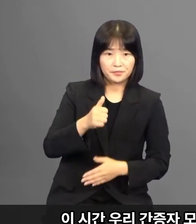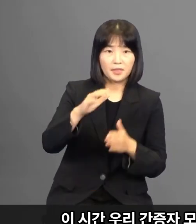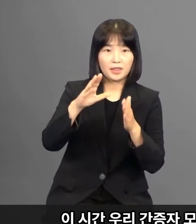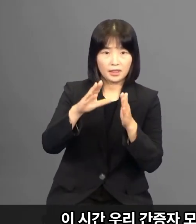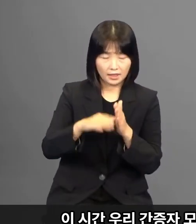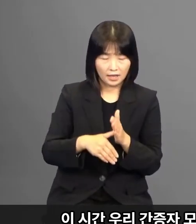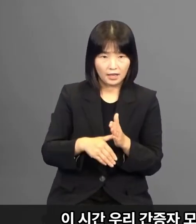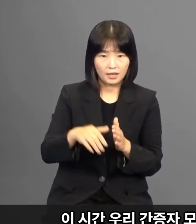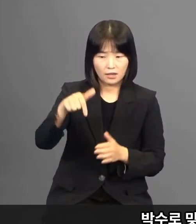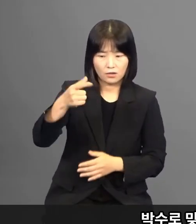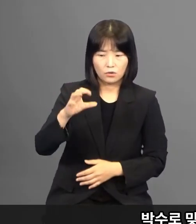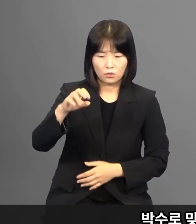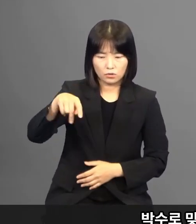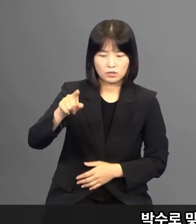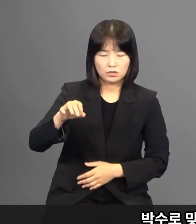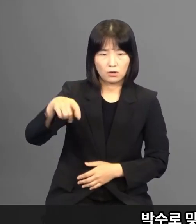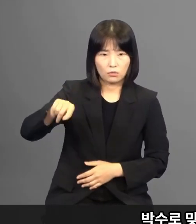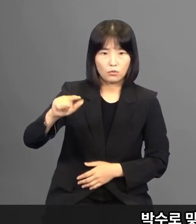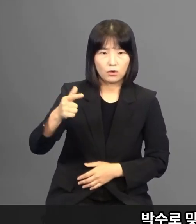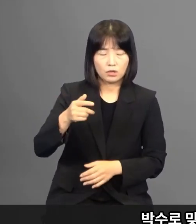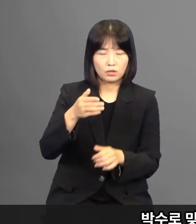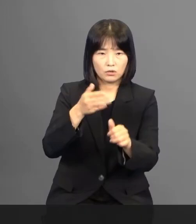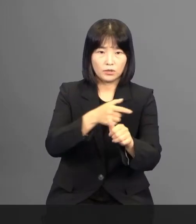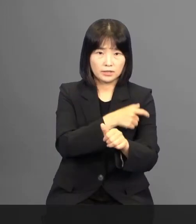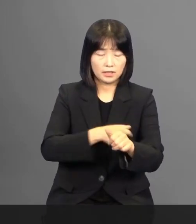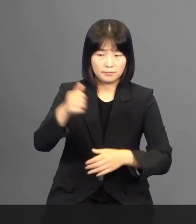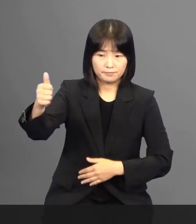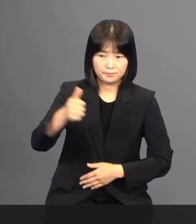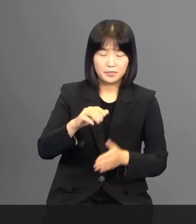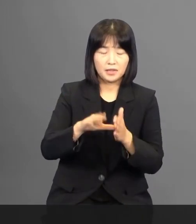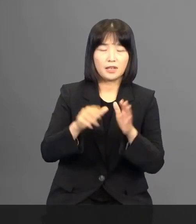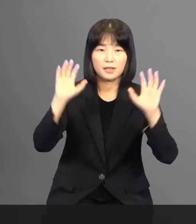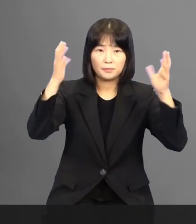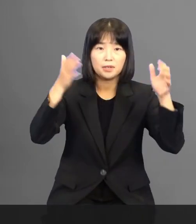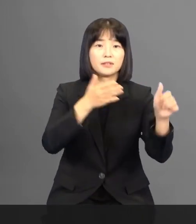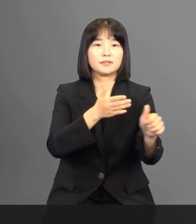공성원 권사님 나오실 때 박수로 맞이해 주시길 바랍니다.